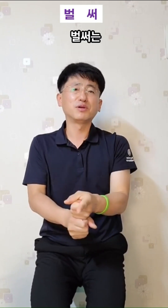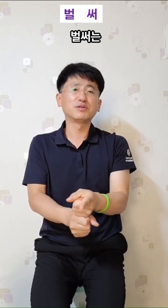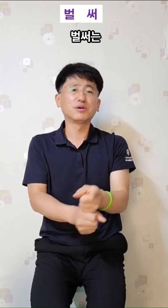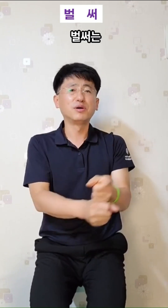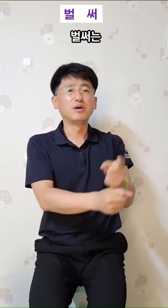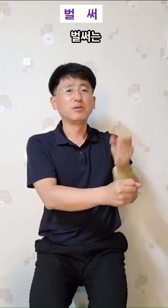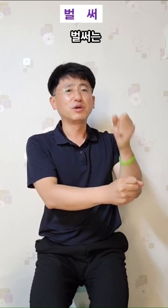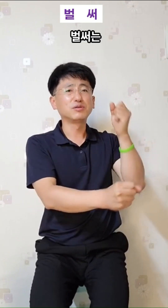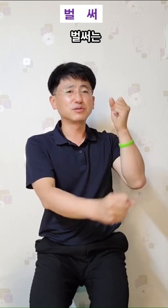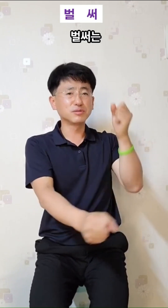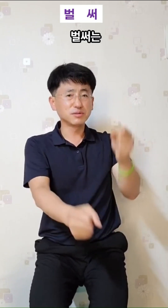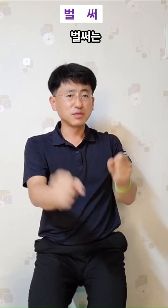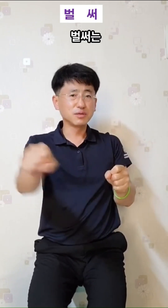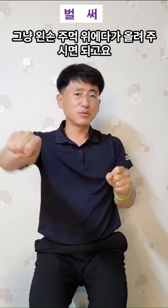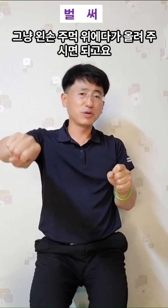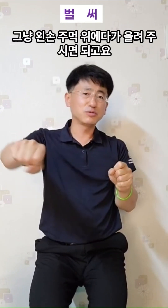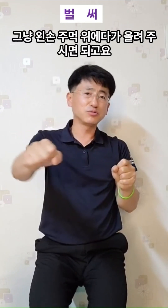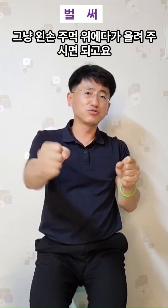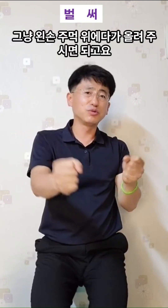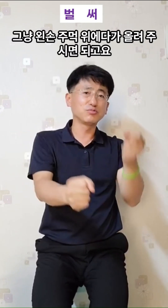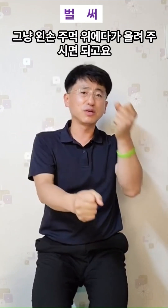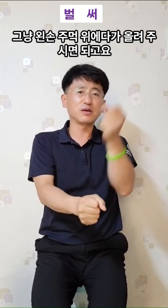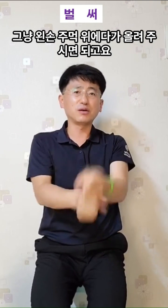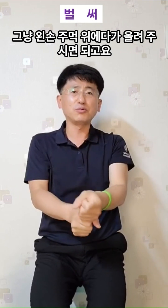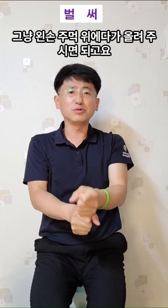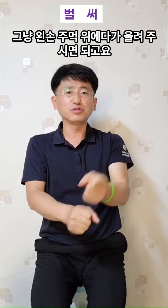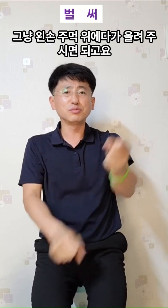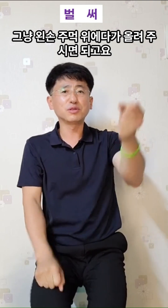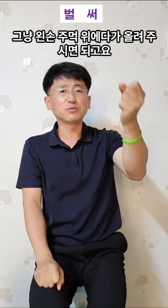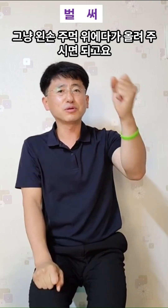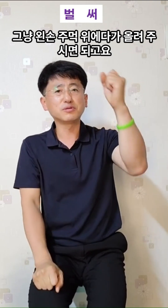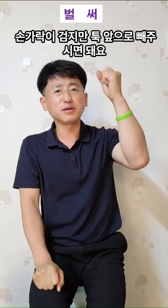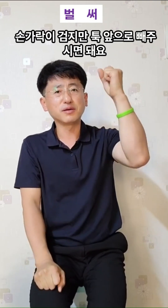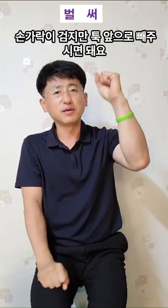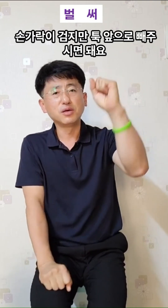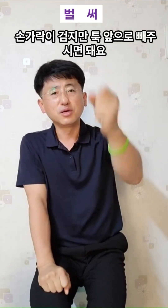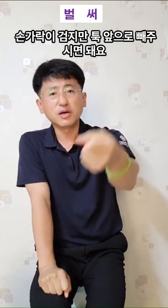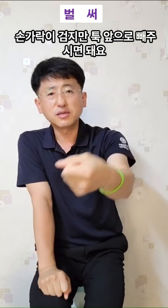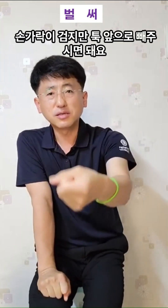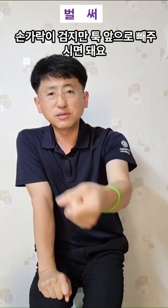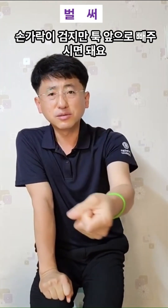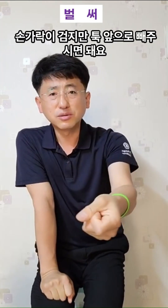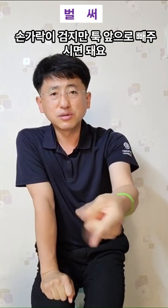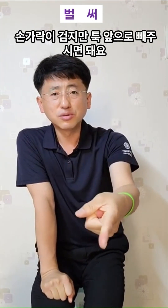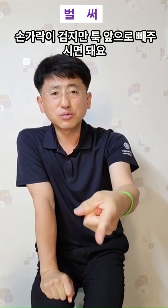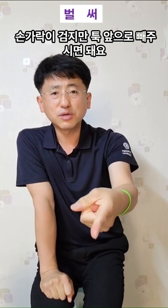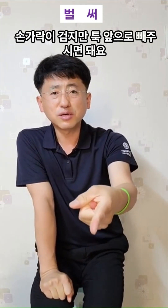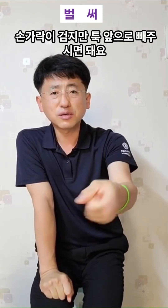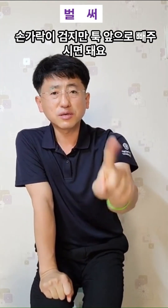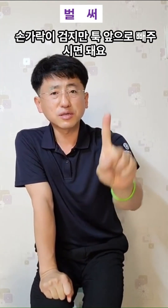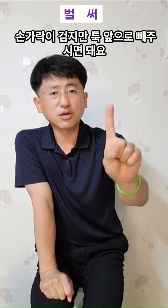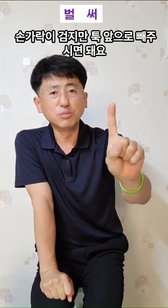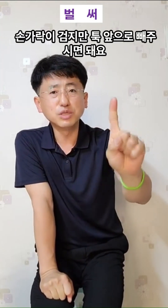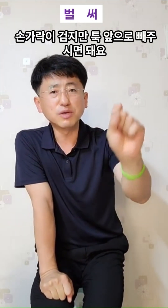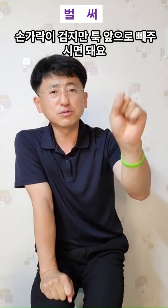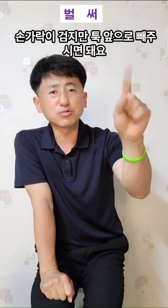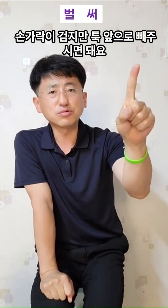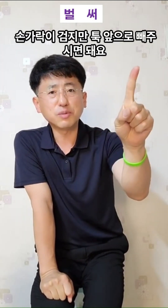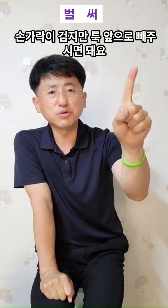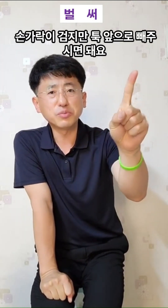벌써. 벌써는 그냥 왼손 주먹 위에다가 올려주시면 되고요. 그냥 할 때는 손가락 이 검지만 툭 앞으로